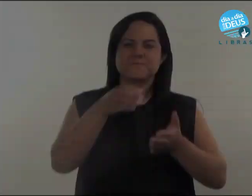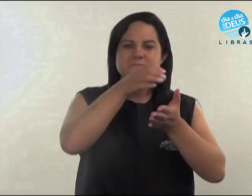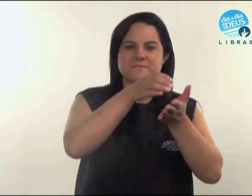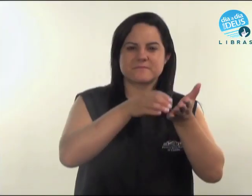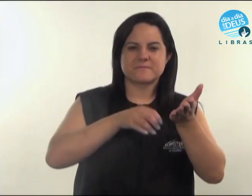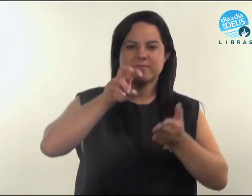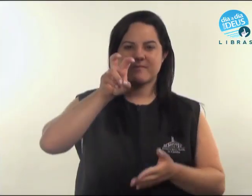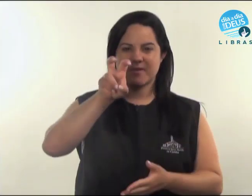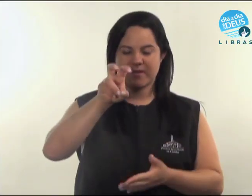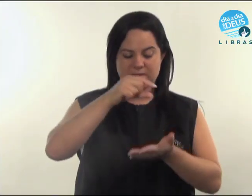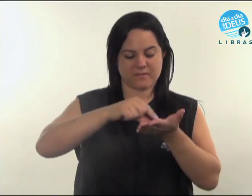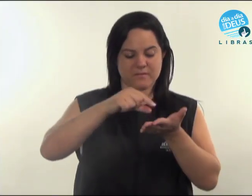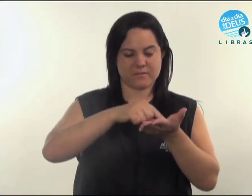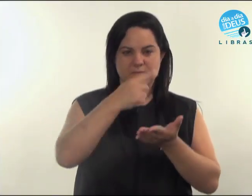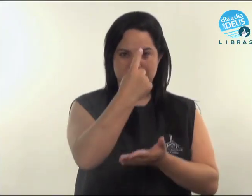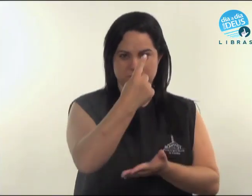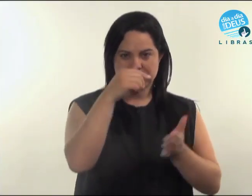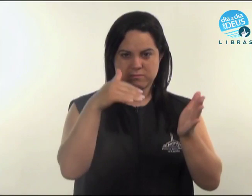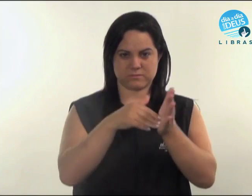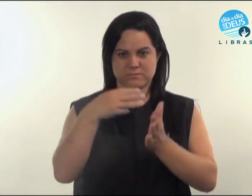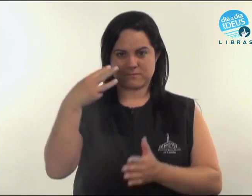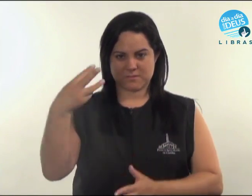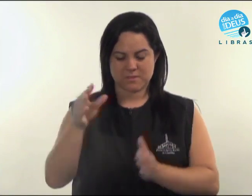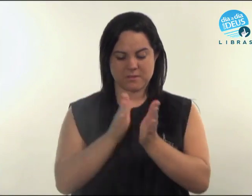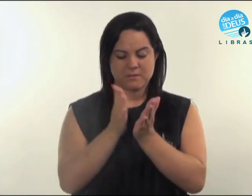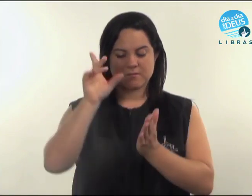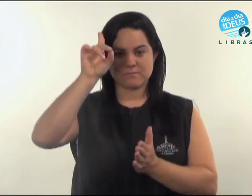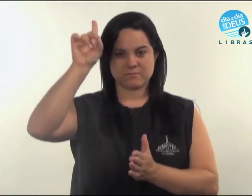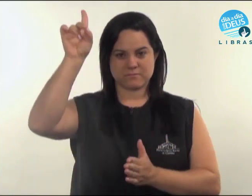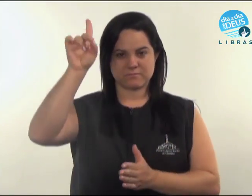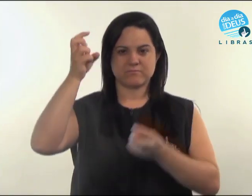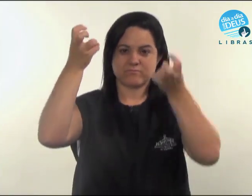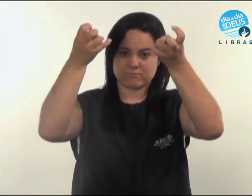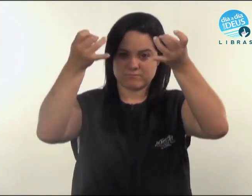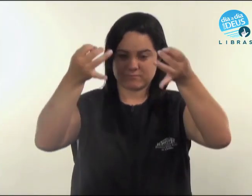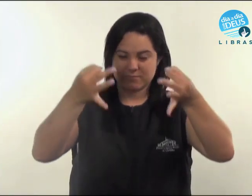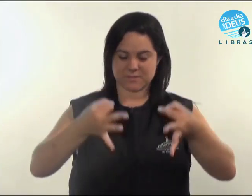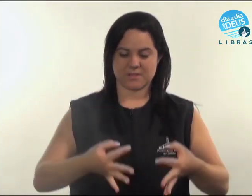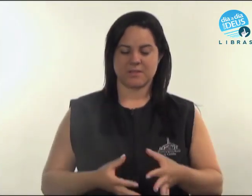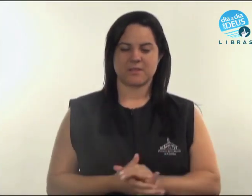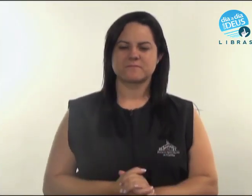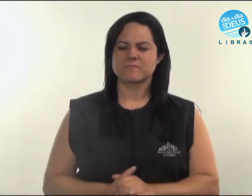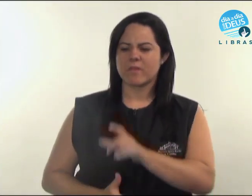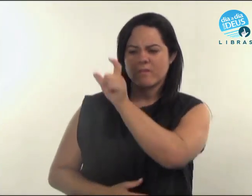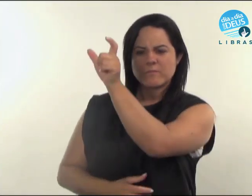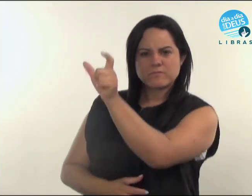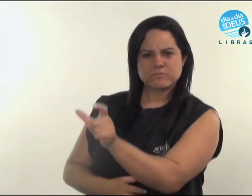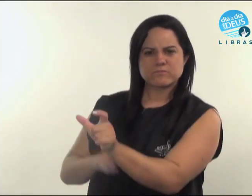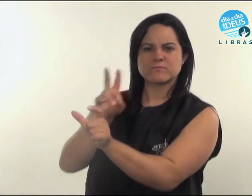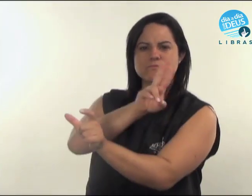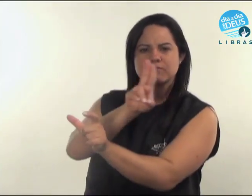capítulo 5, versículos de 1 a 3, a Bíblia diz assim: mas um homem chamado